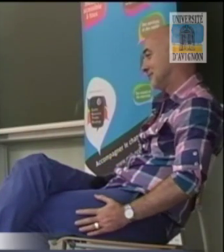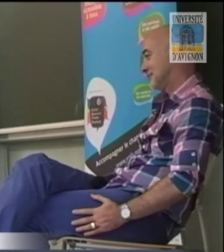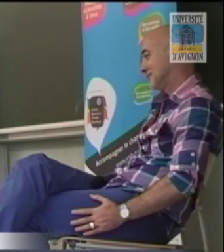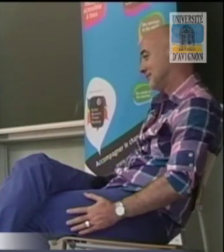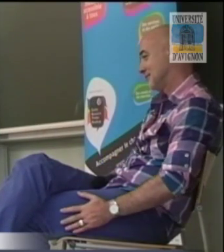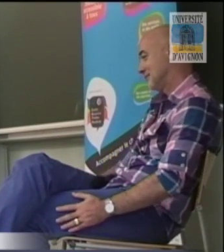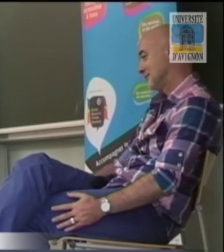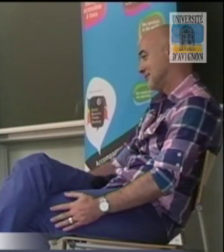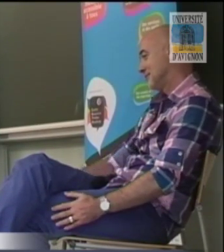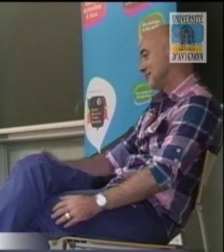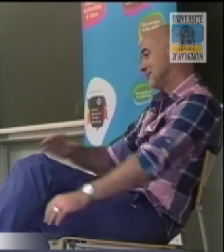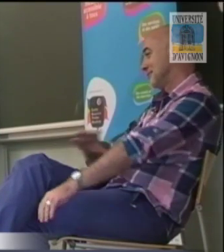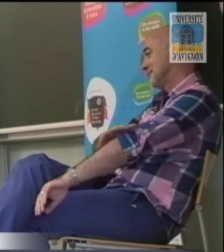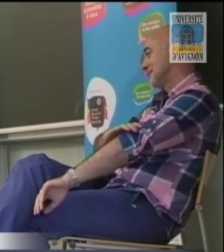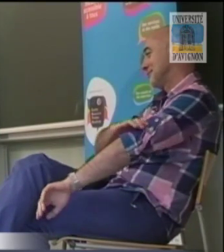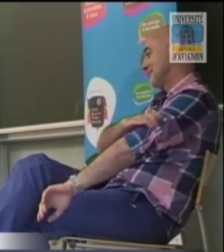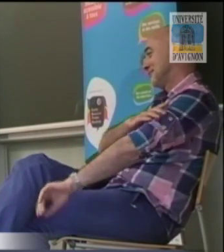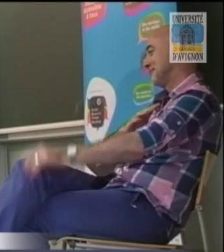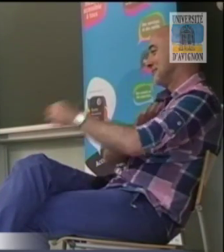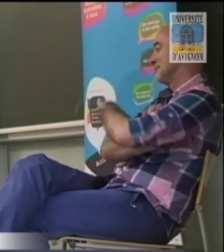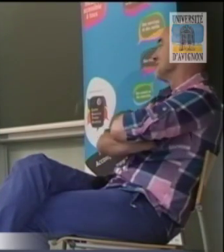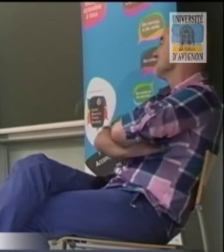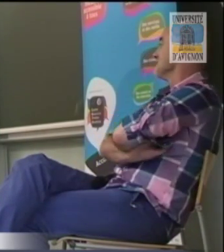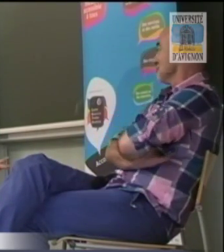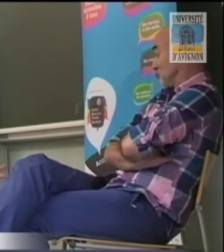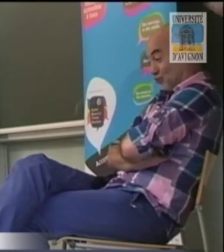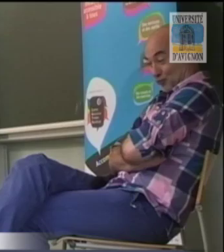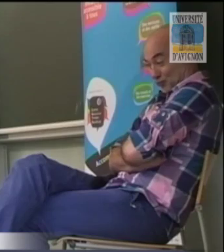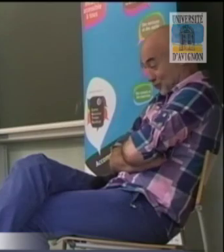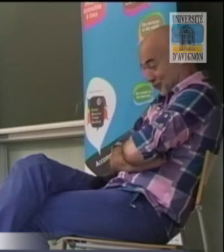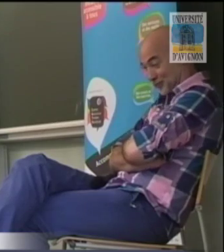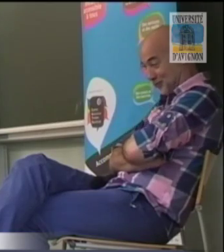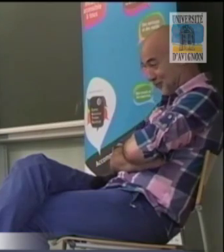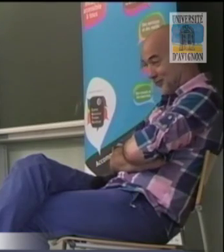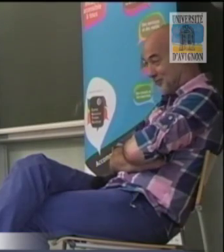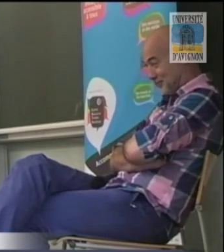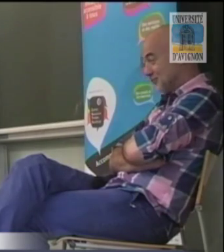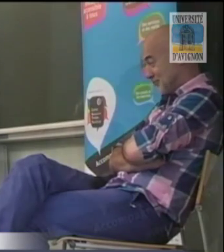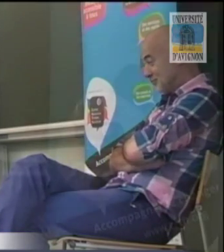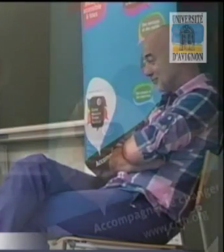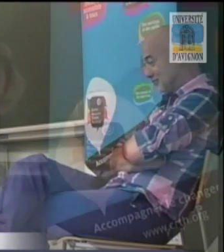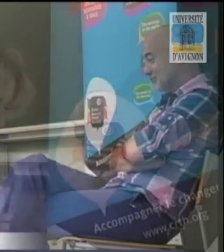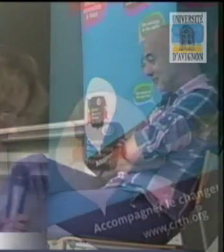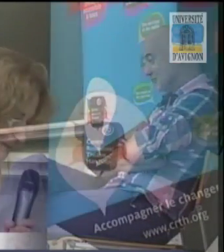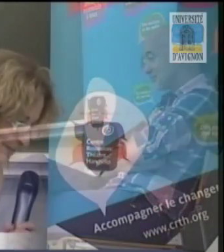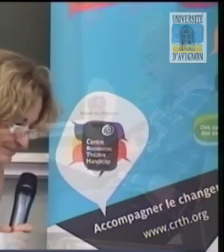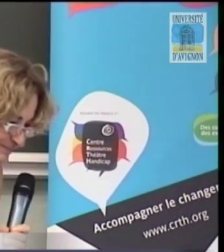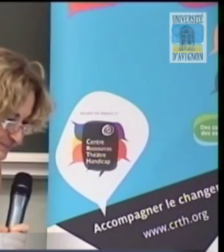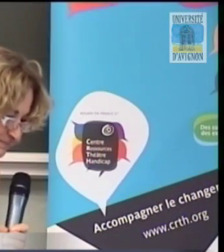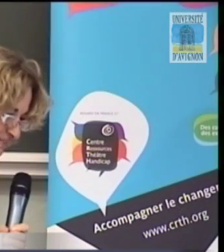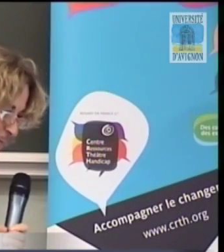on peut même mettre en valeur les actions que l'on fait, ce qui est peut-être aussi un levier à mettre en